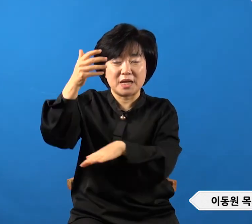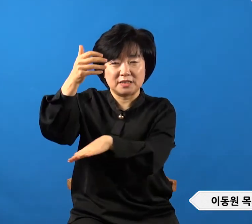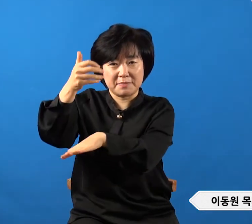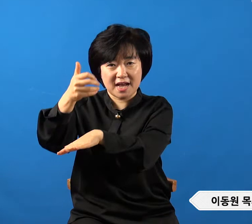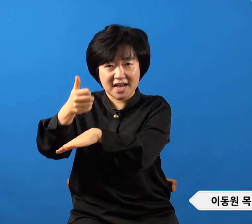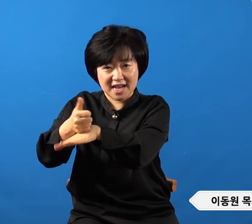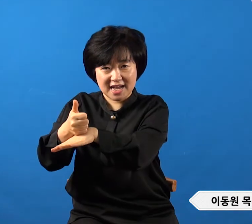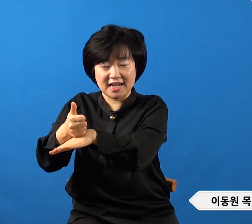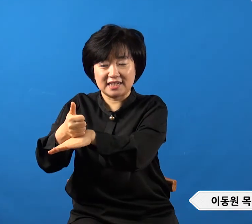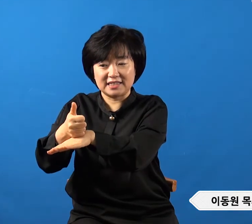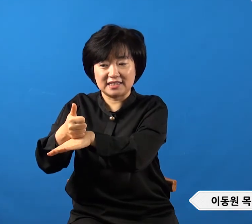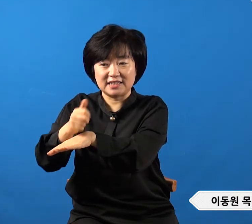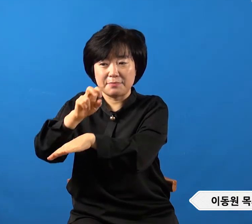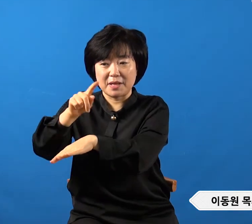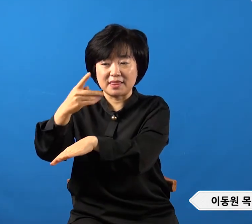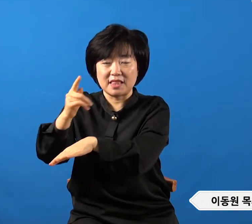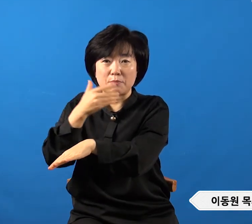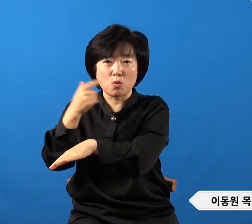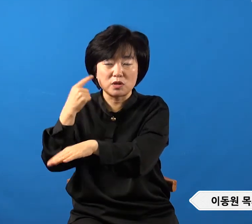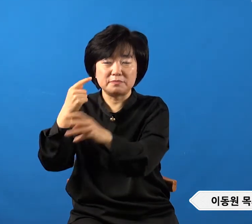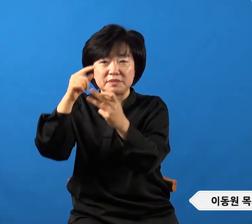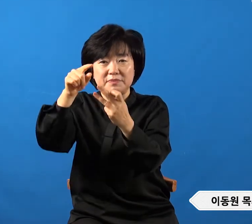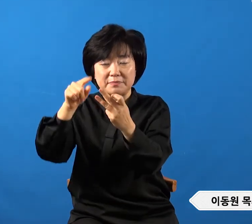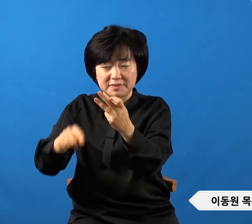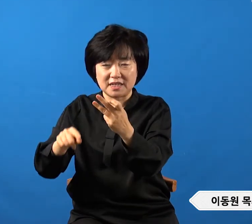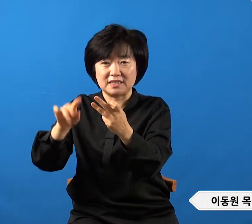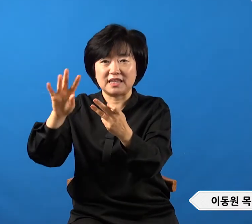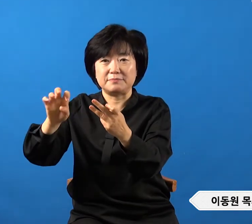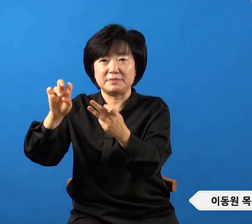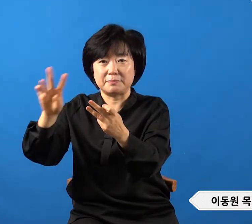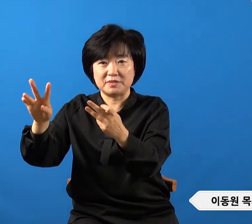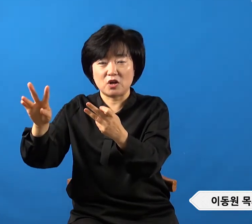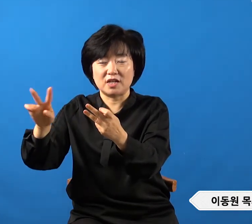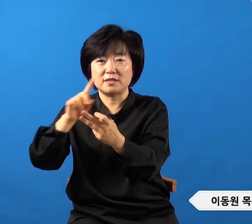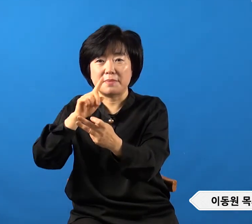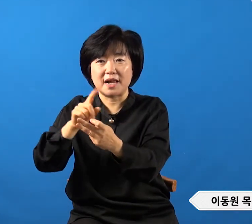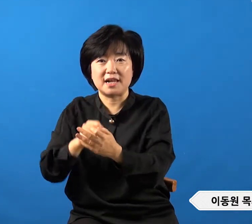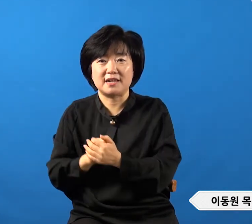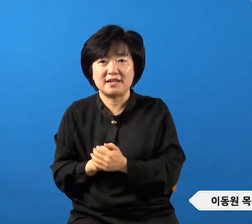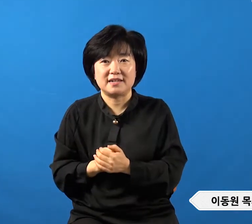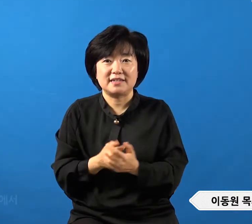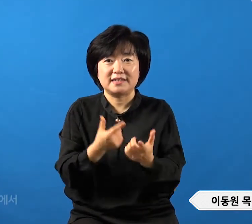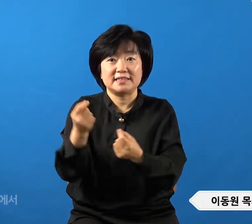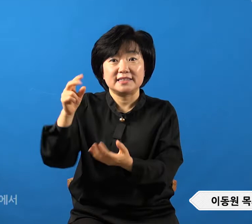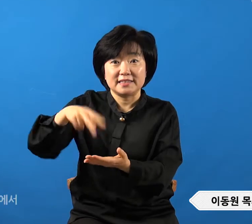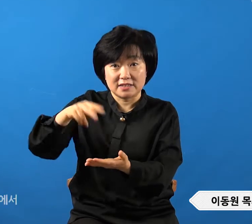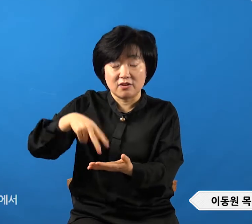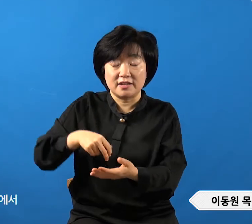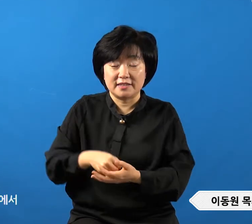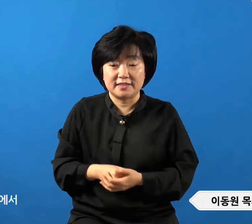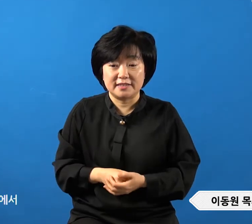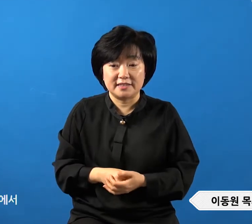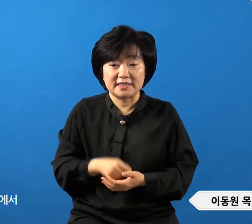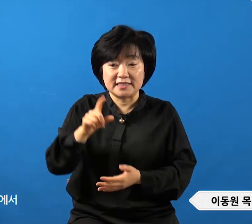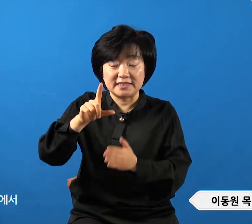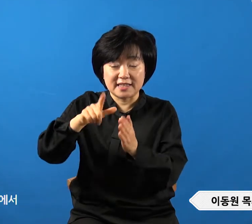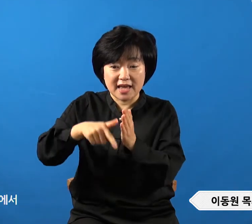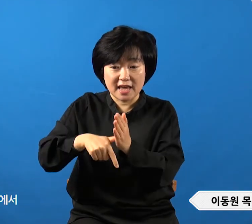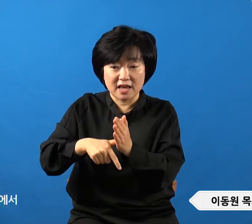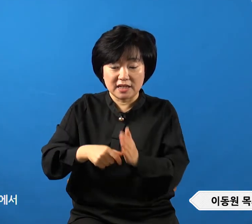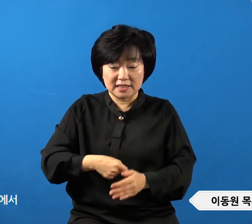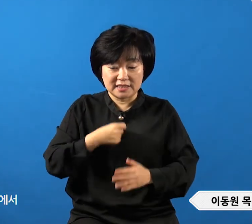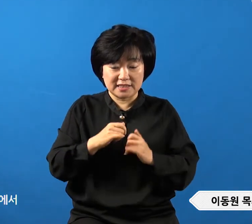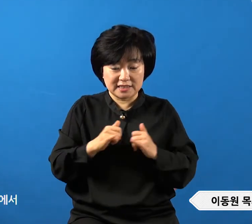구절이라고 할 수 있는 마태복음 13장 43절에서 이렇게 말씀하십니다. 같이 읽습니다. 시작.